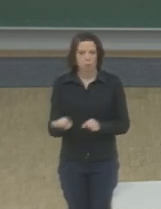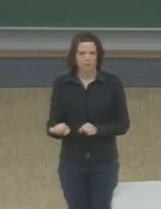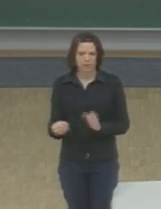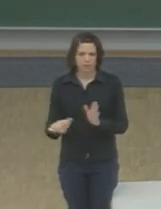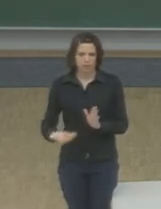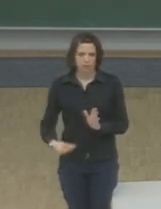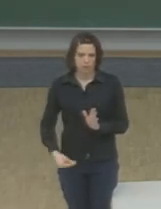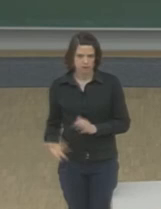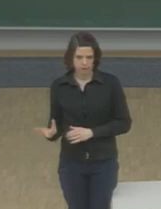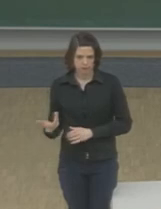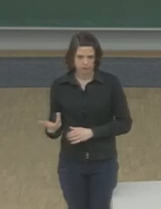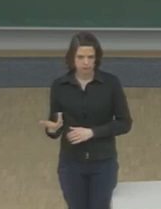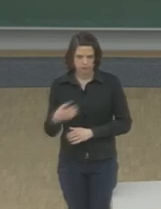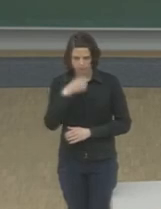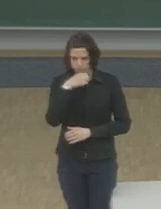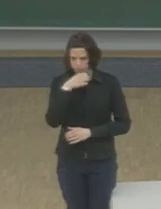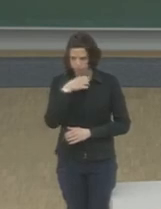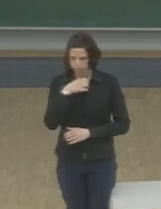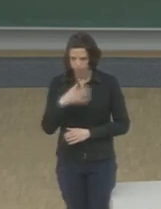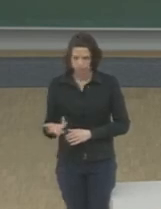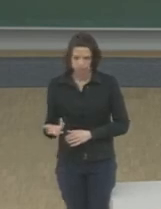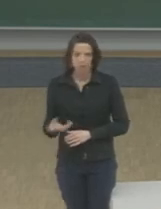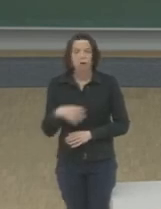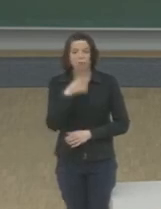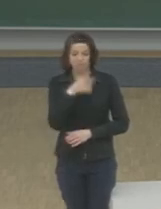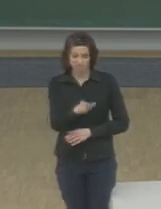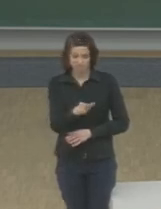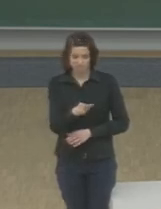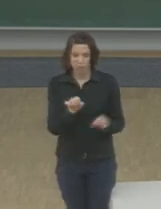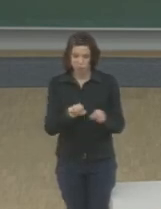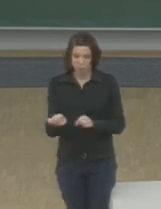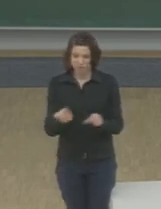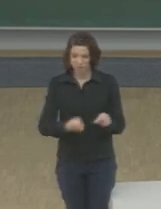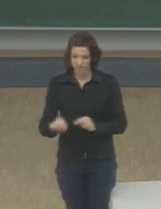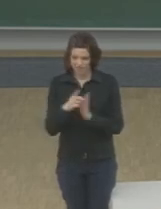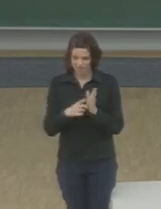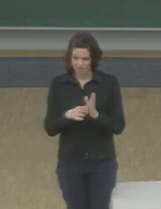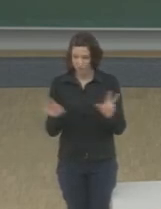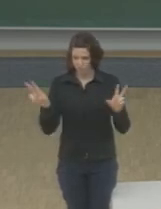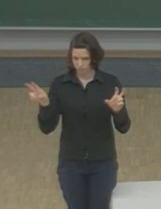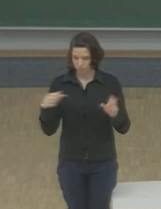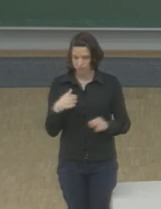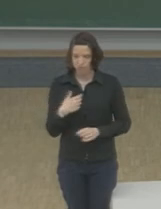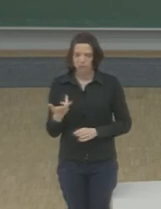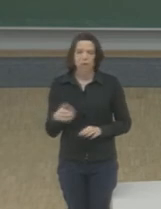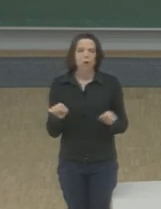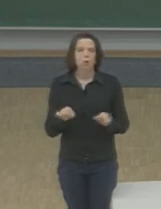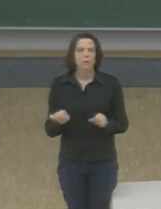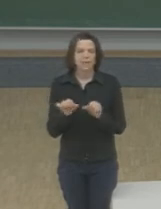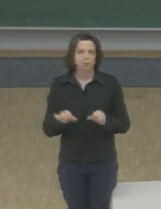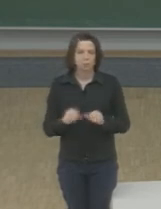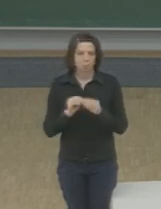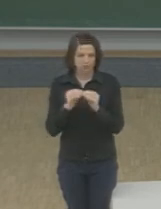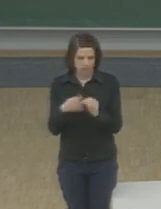rot. Zum Begriff Kompetenz heißt es hingegen eher lapidar, ich zitiere,